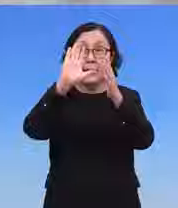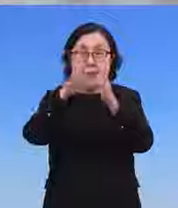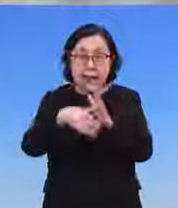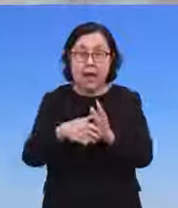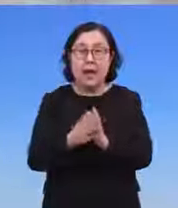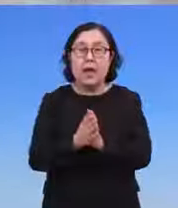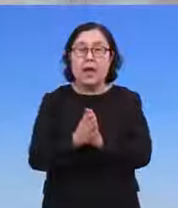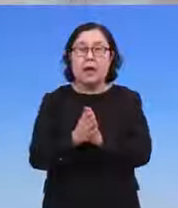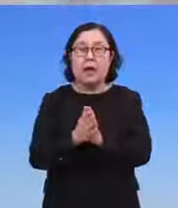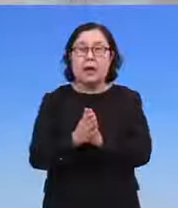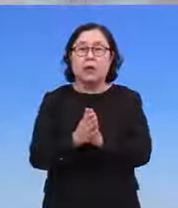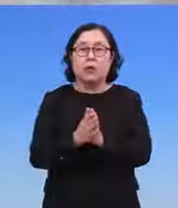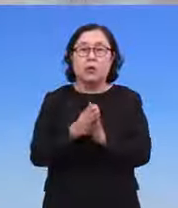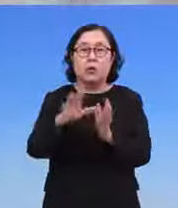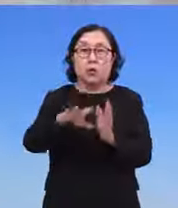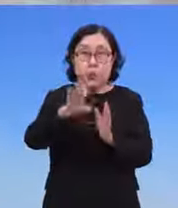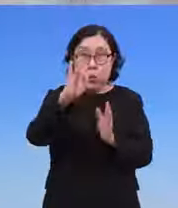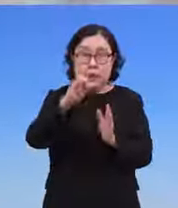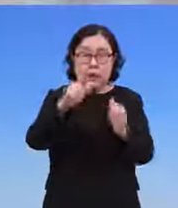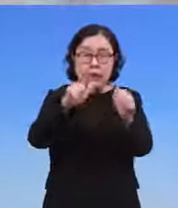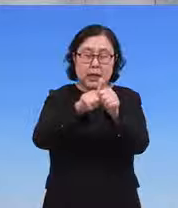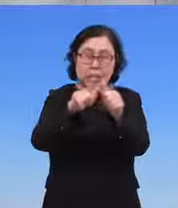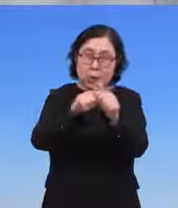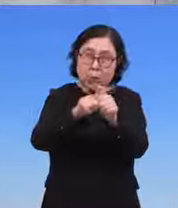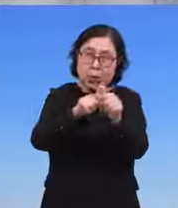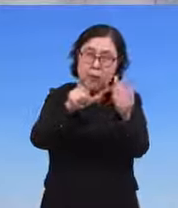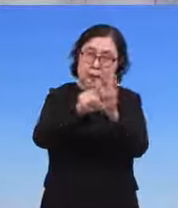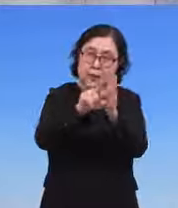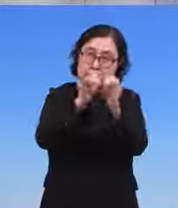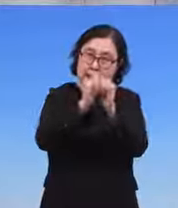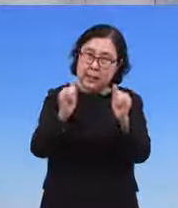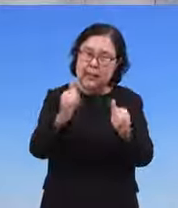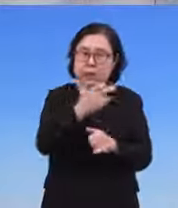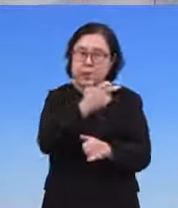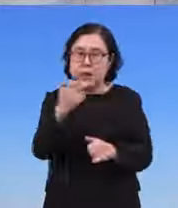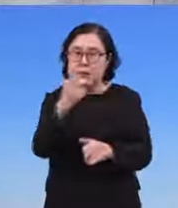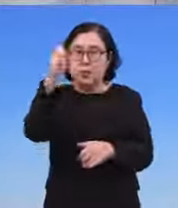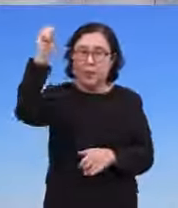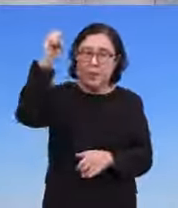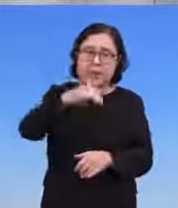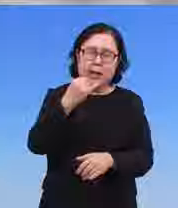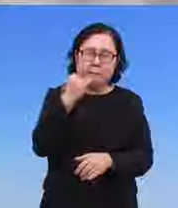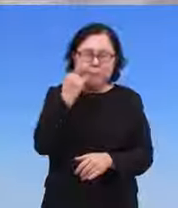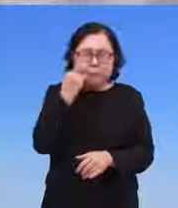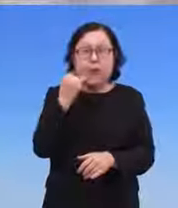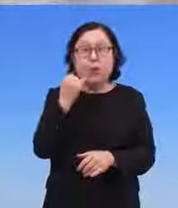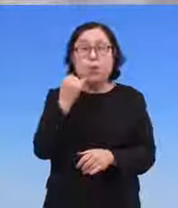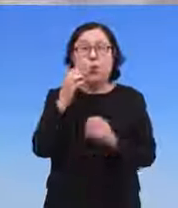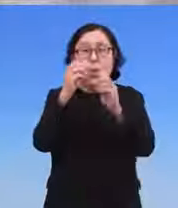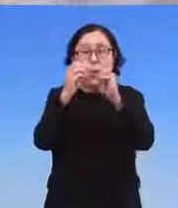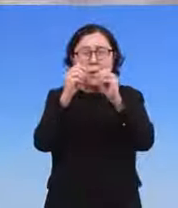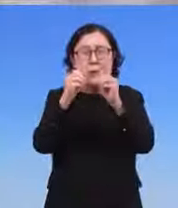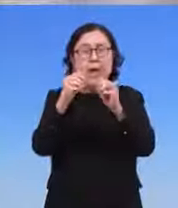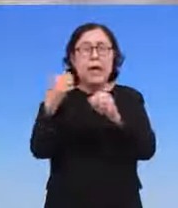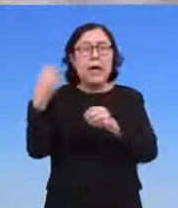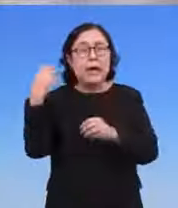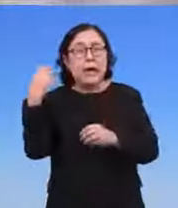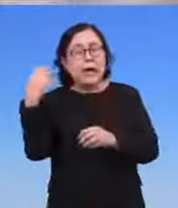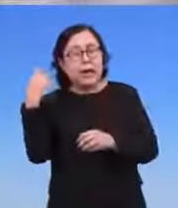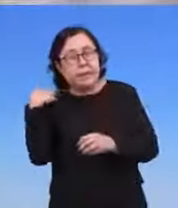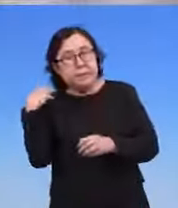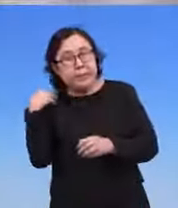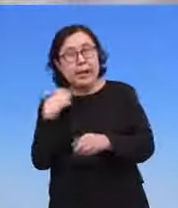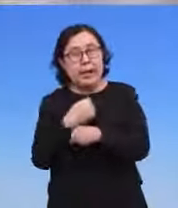되지도 않는 이 초기 기독교 신자들이 엄청나게 빛과 소금의 역할을 감당해냈다. 그리고